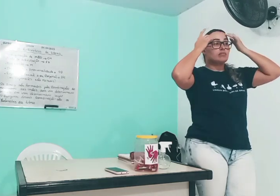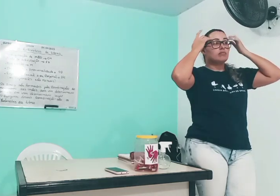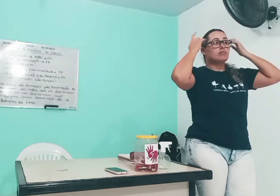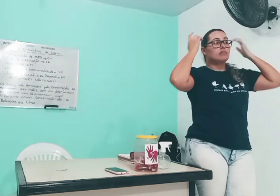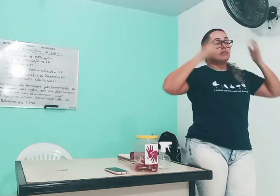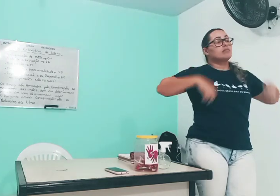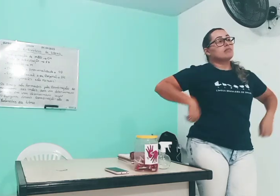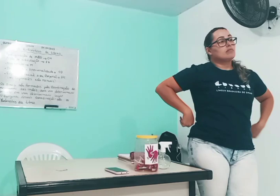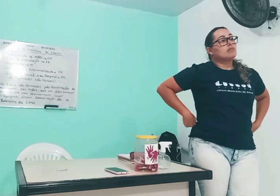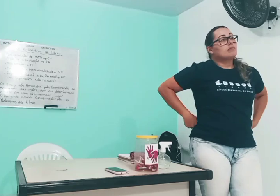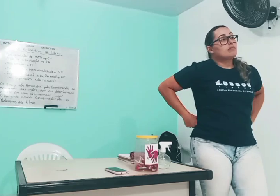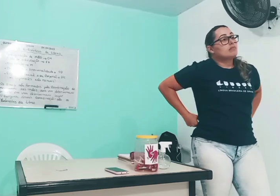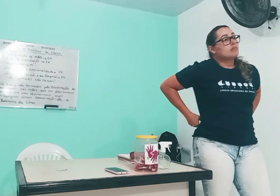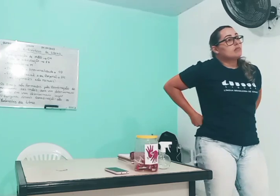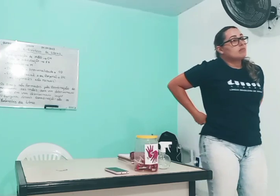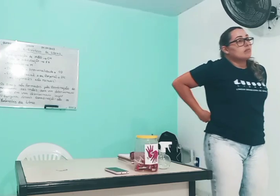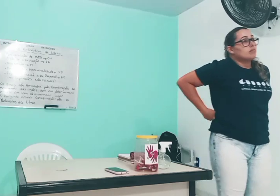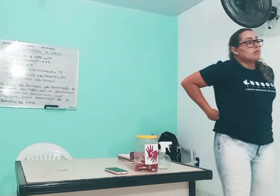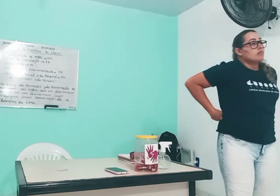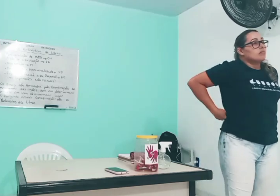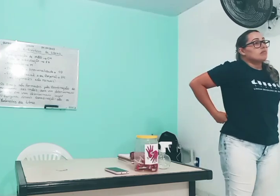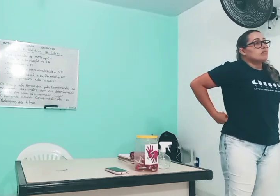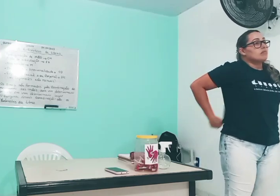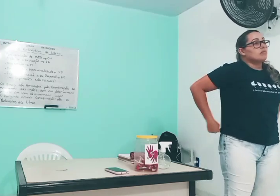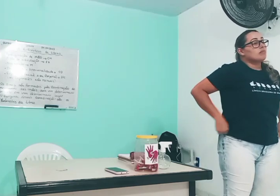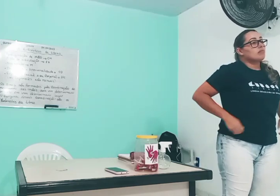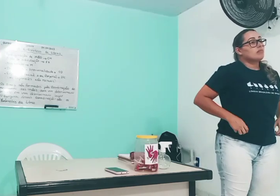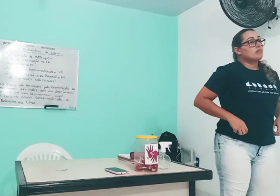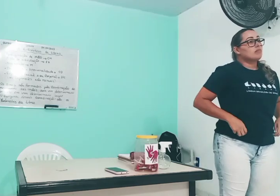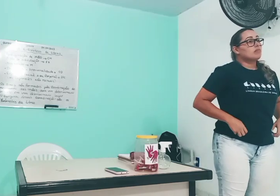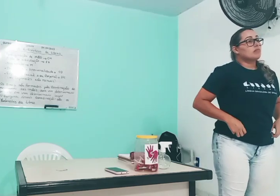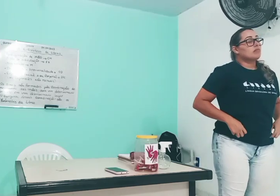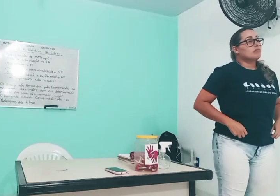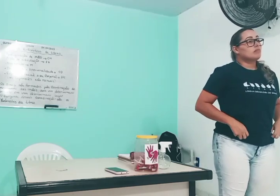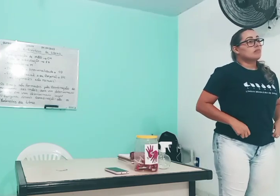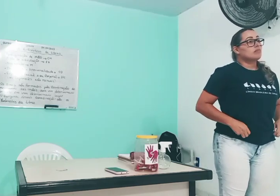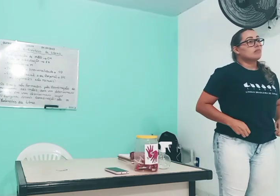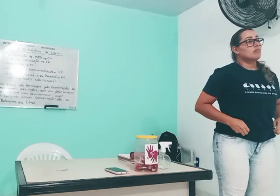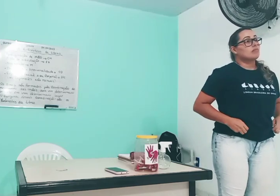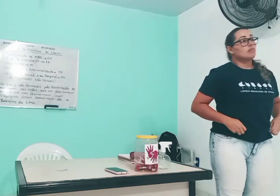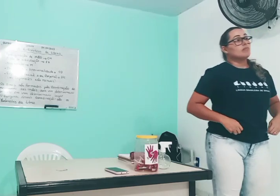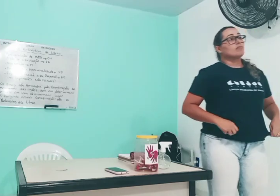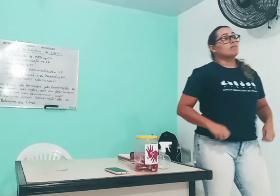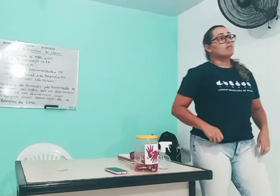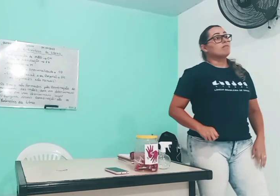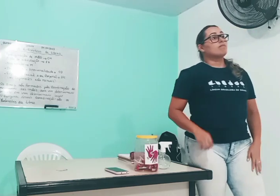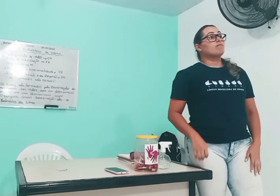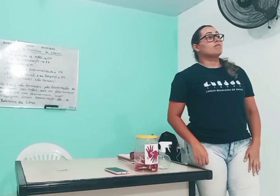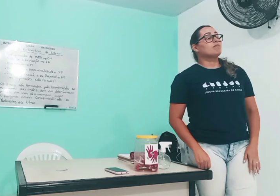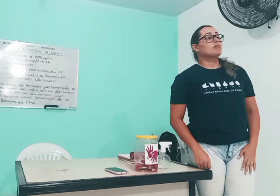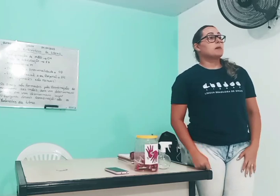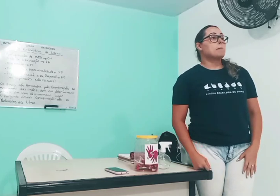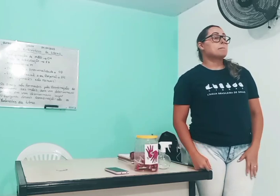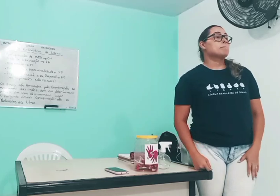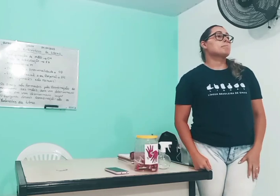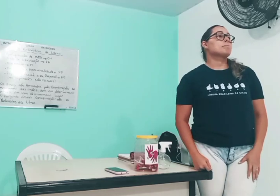máscara. A professora usava a máscara e falou para a mãe dele que ele não entendia o que ela falava. Aí descobriu que ele estava fazendo